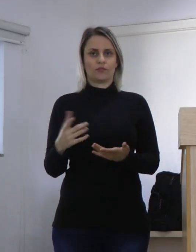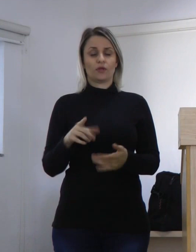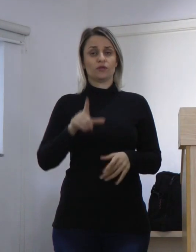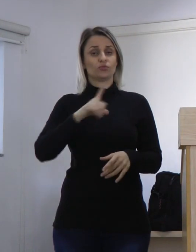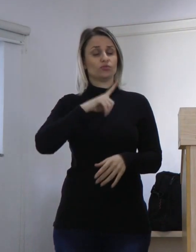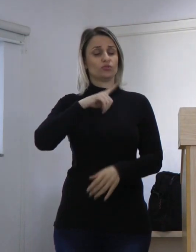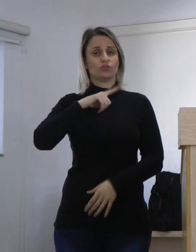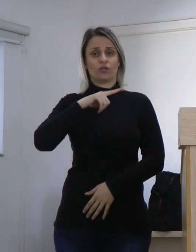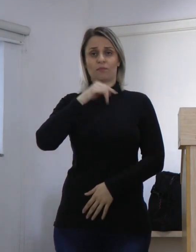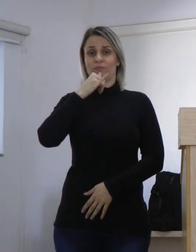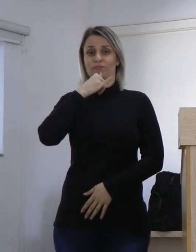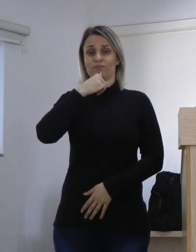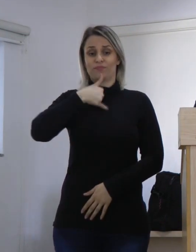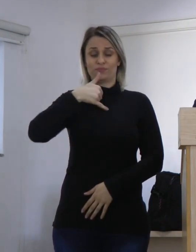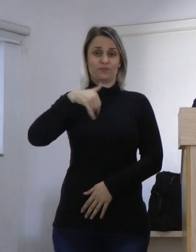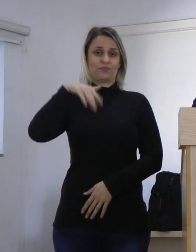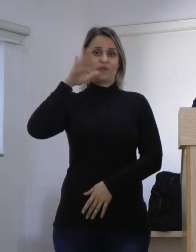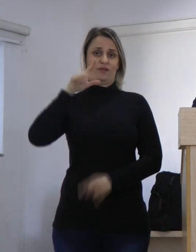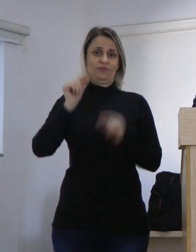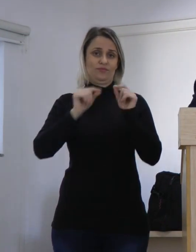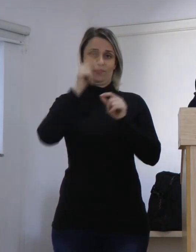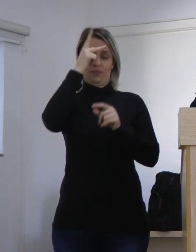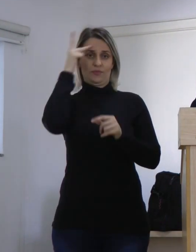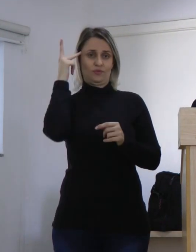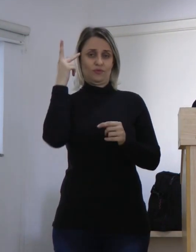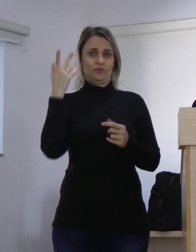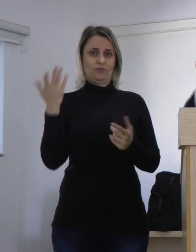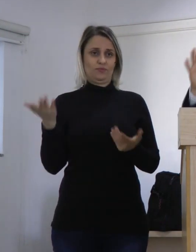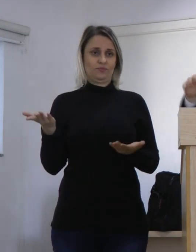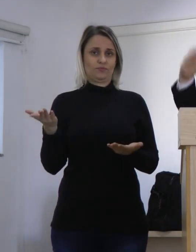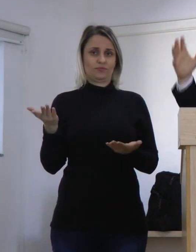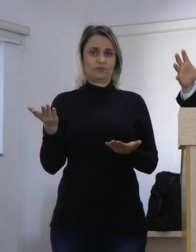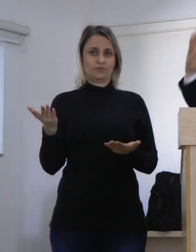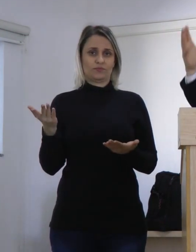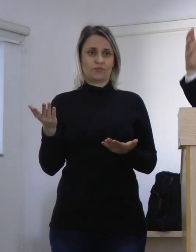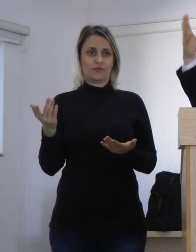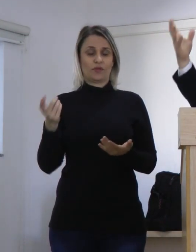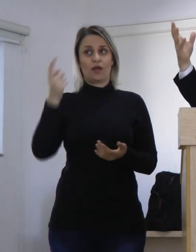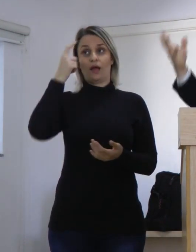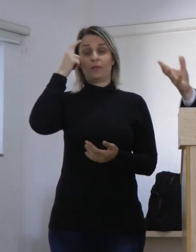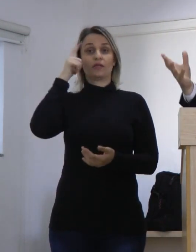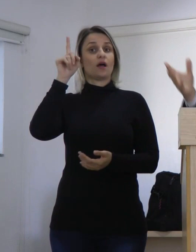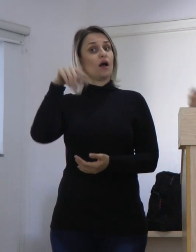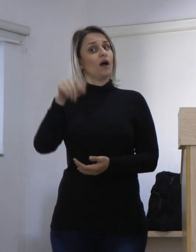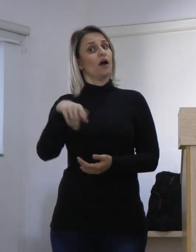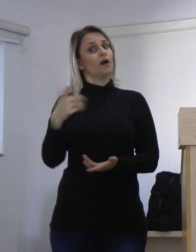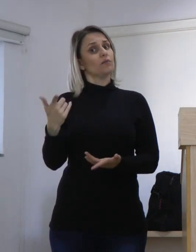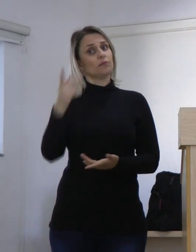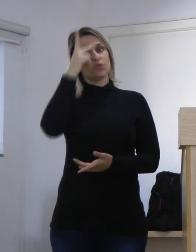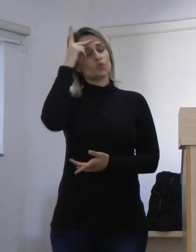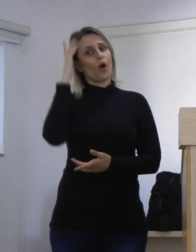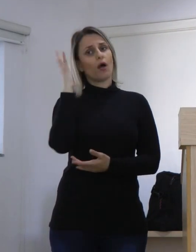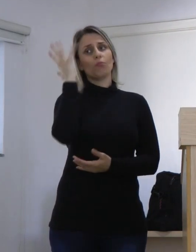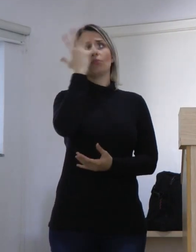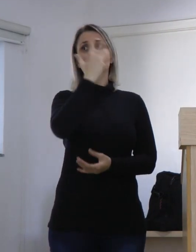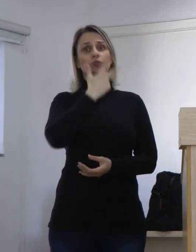as pessoas normais. Esse é o nome, deve ser a beleza, então, que traz a felicidade.